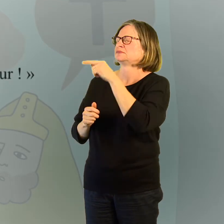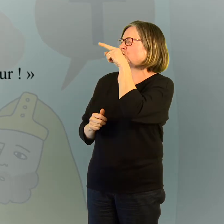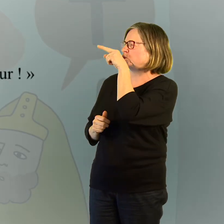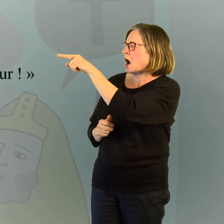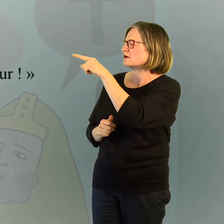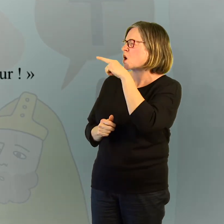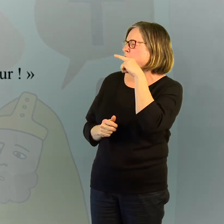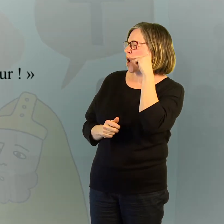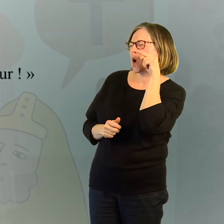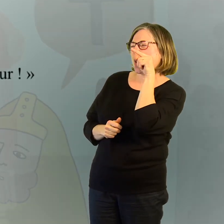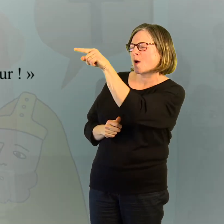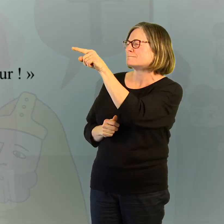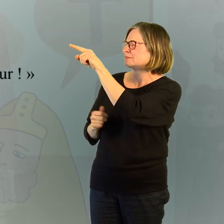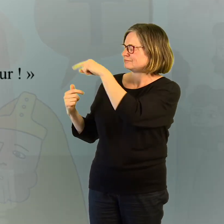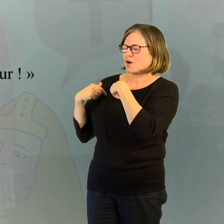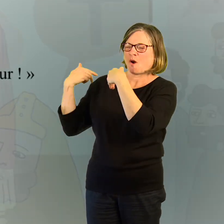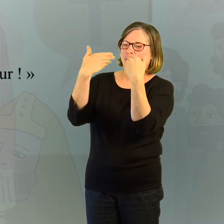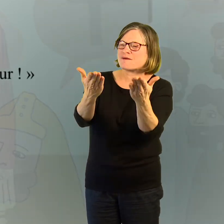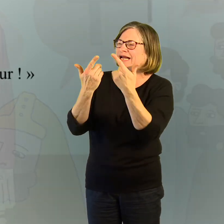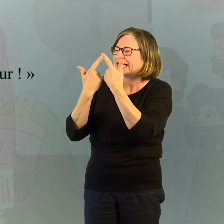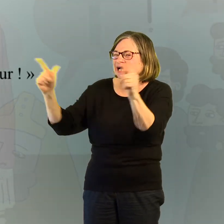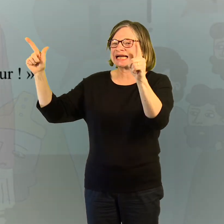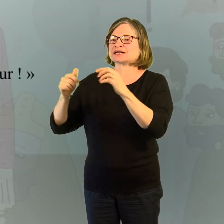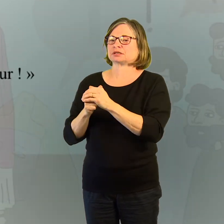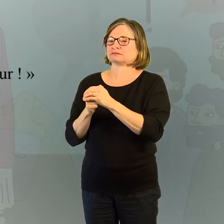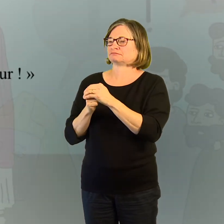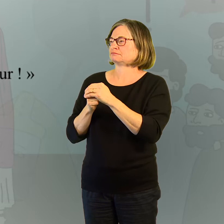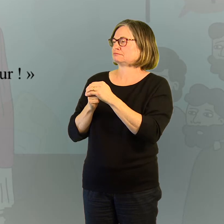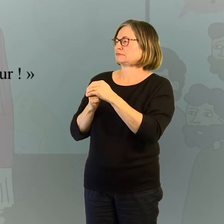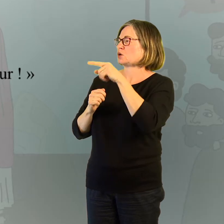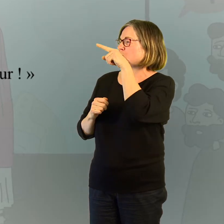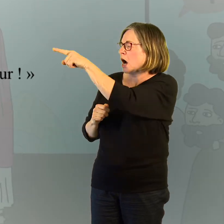« Si tu libères cet homme, tu n'es pas un ami de l'empereur. »